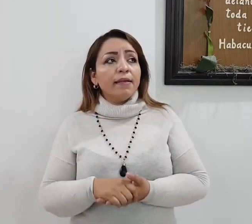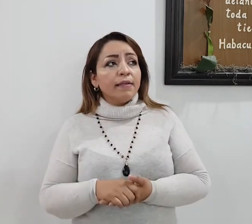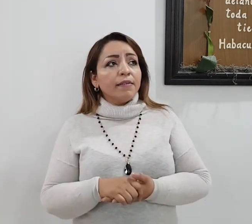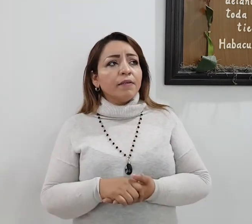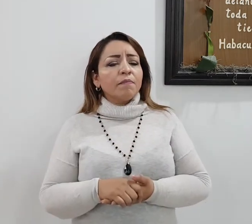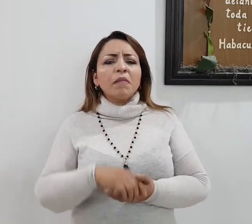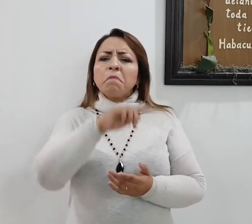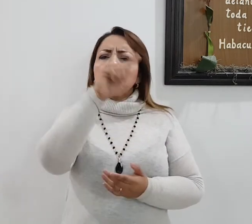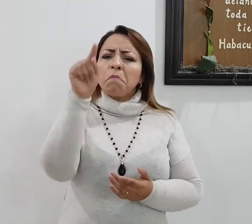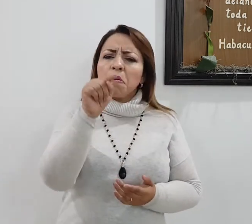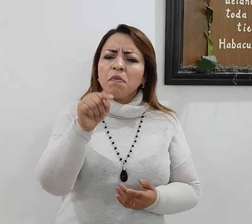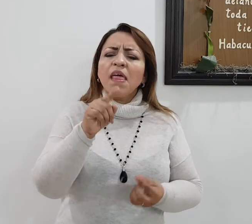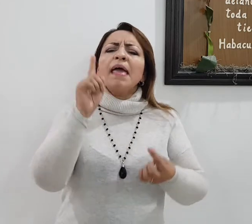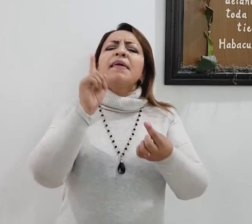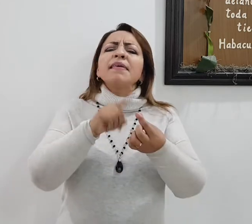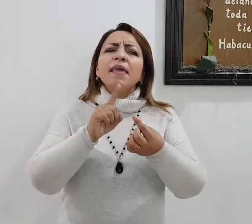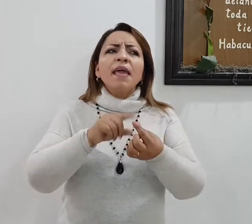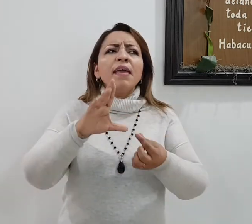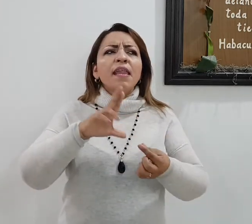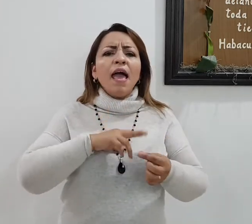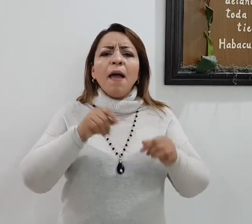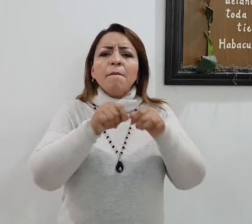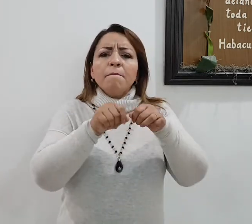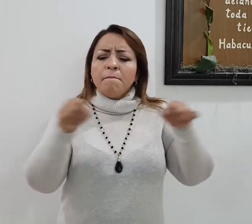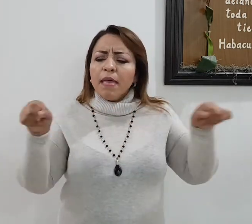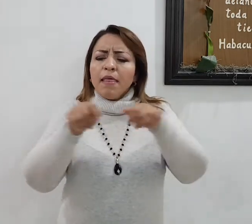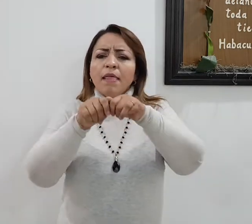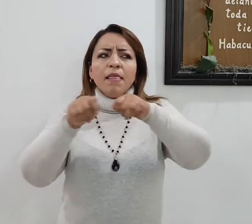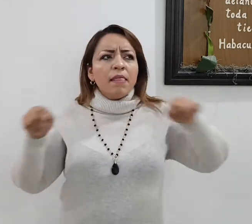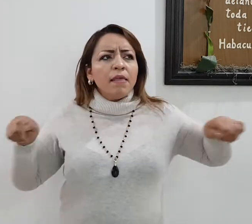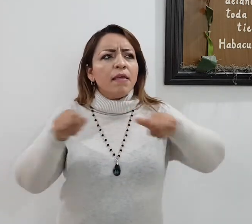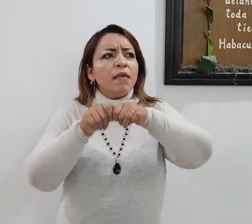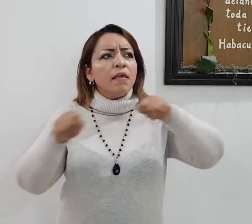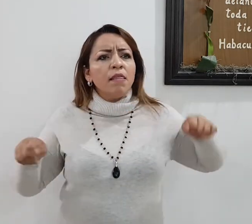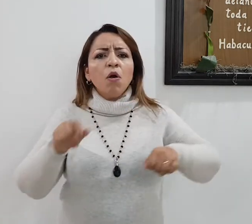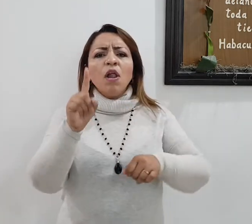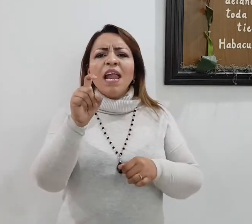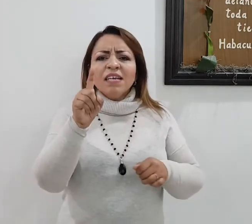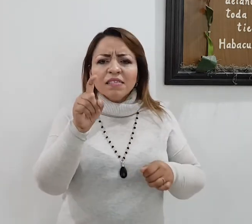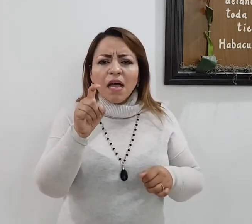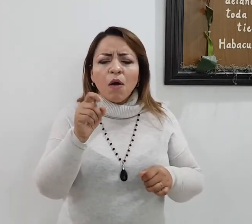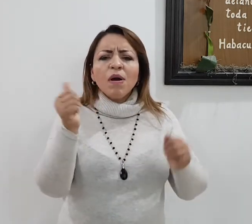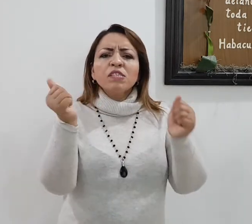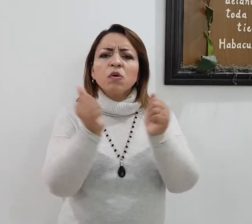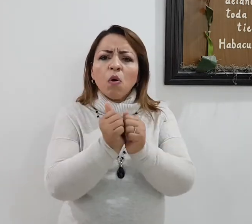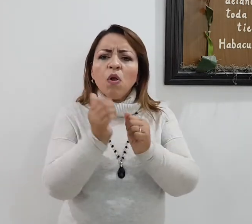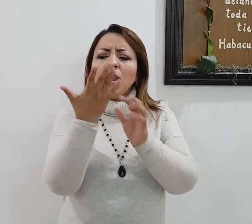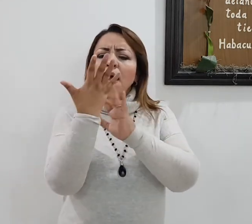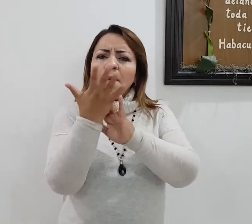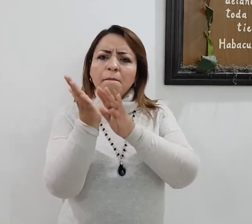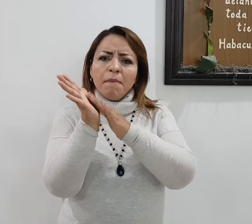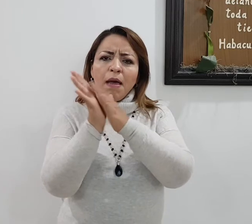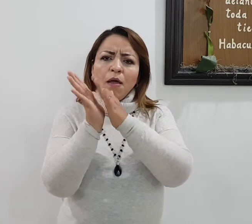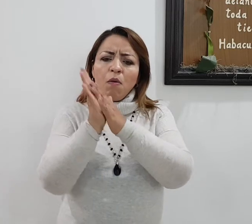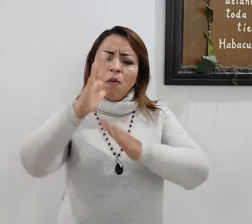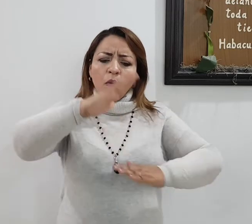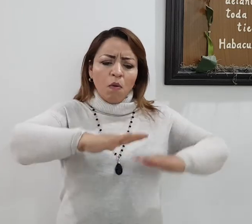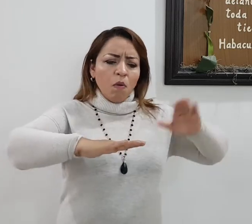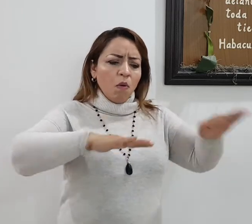las aguas con la palma de su mano y ha abarcado entre sus dedos la extensión de los cielos? Solamente Dios.